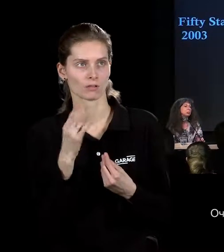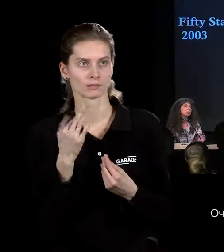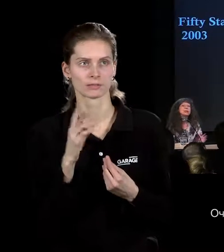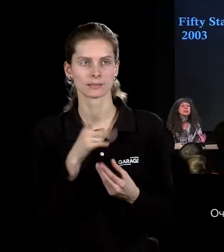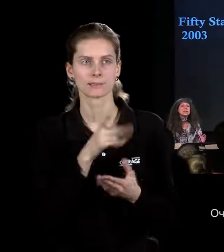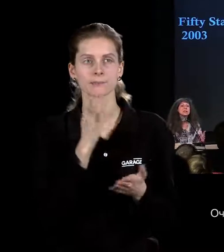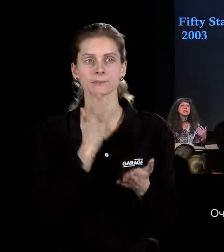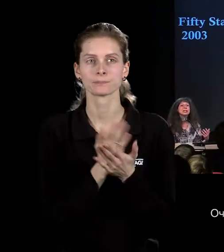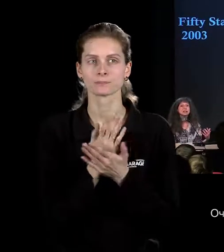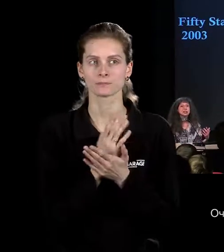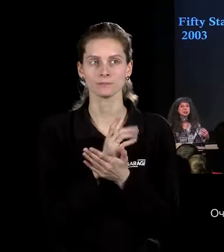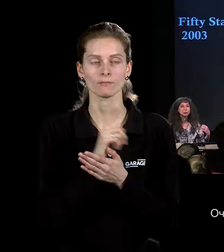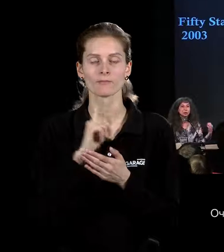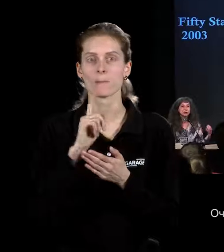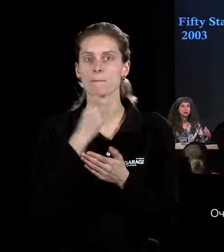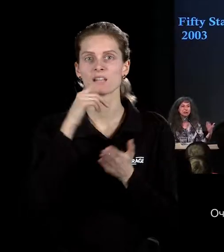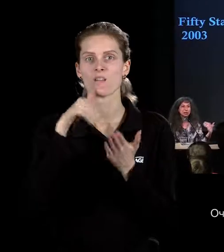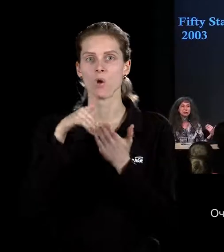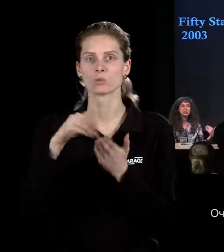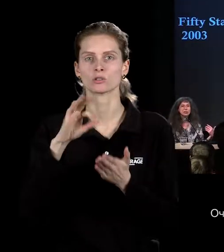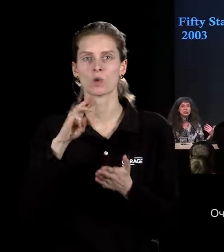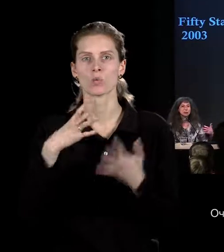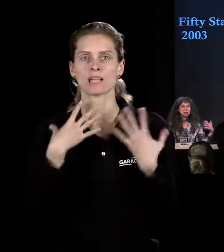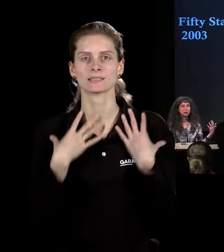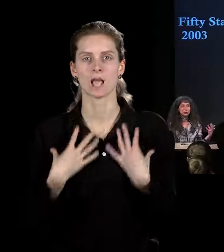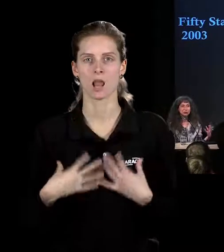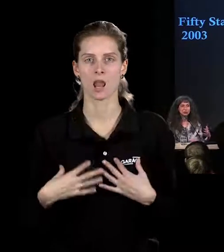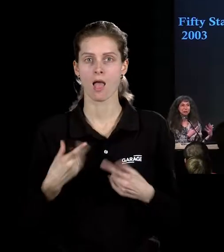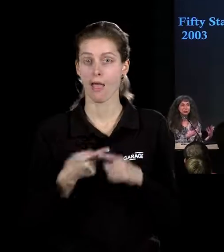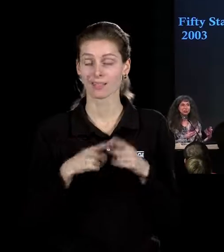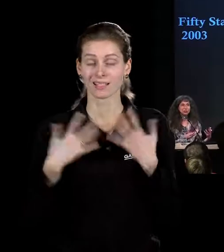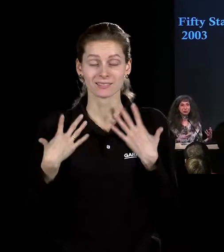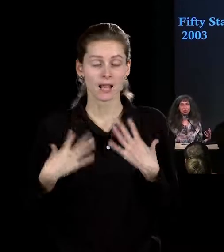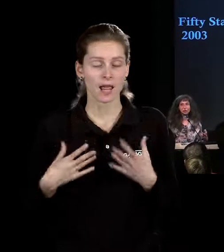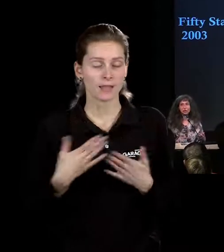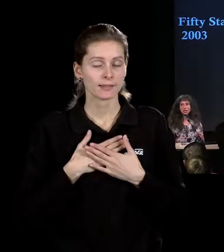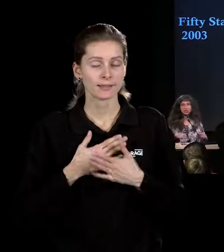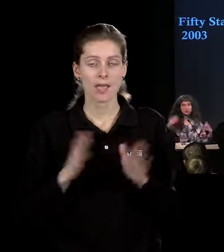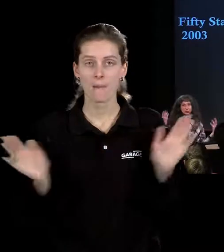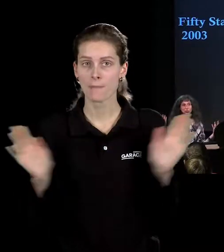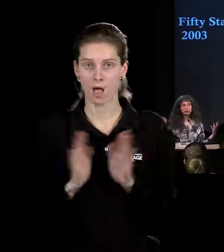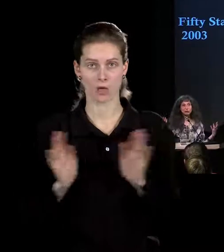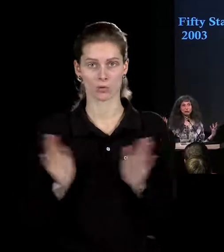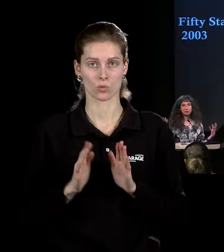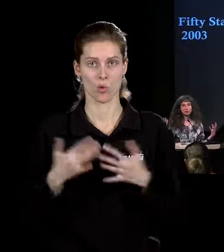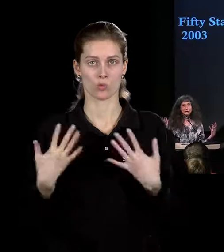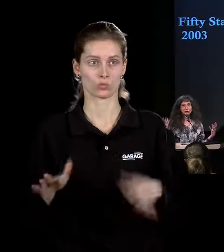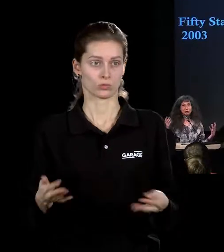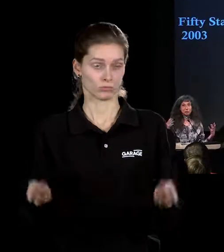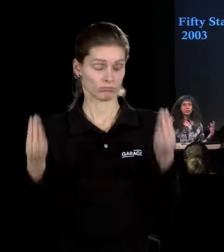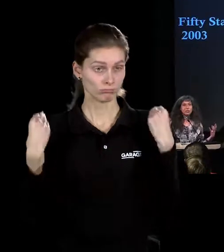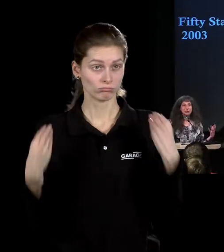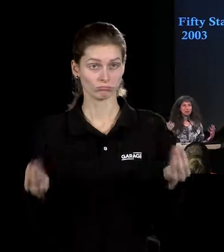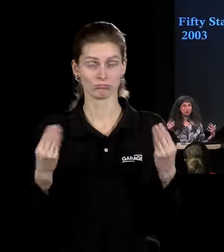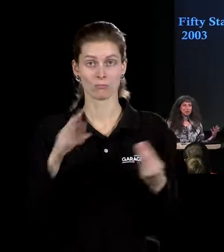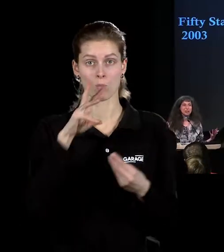есть первый отказ от телесности, да, что это уже это не мое тело, это уже вот это самое, что телесность, это уже вот этот грандиозный,